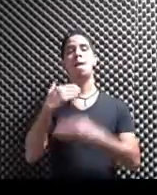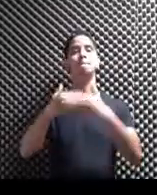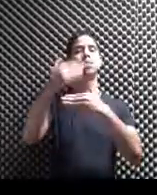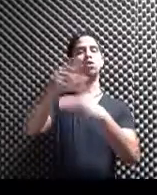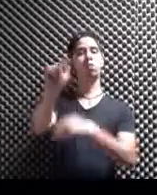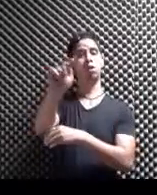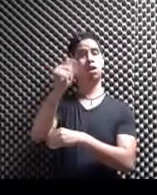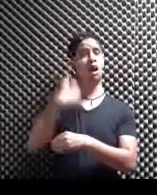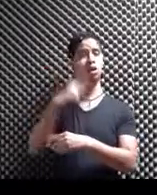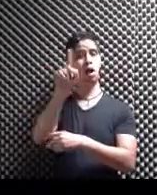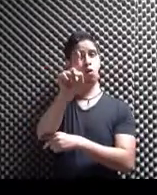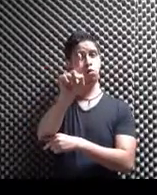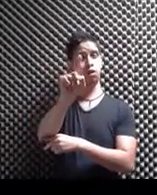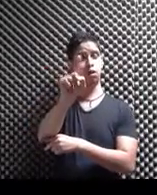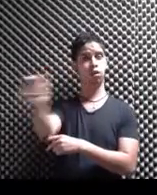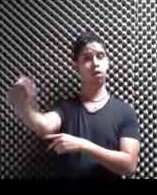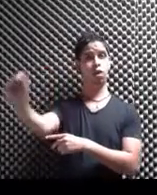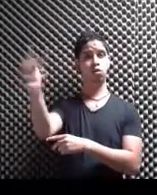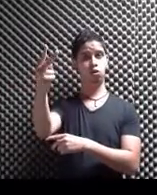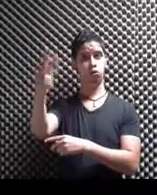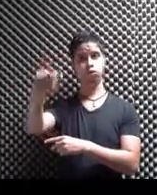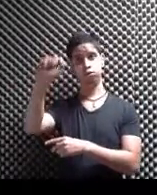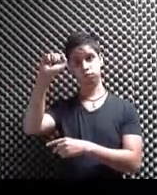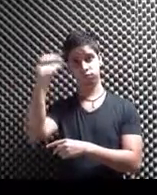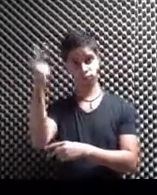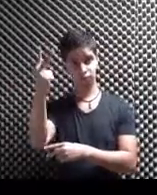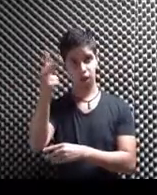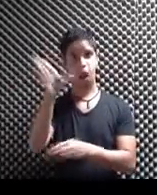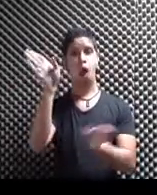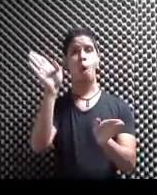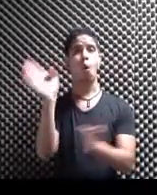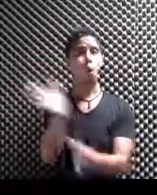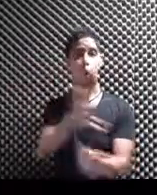la una a las dos y ustedes nos ayudan y a la